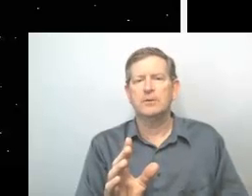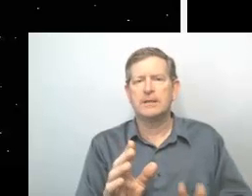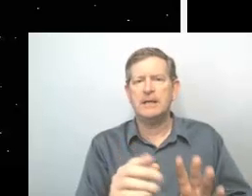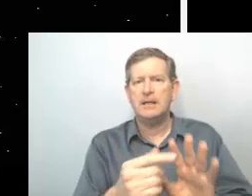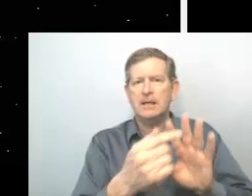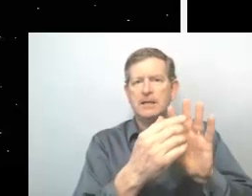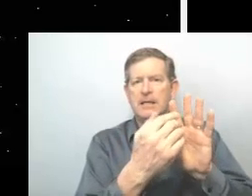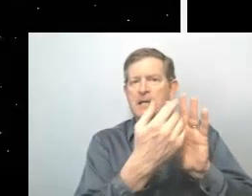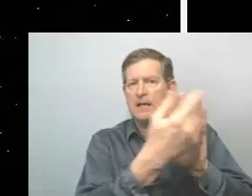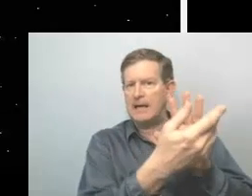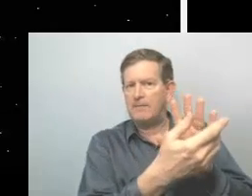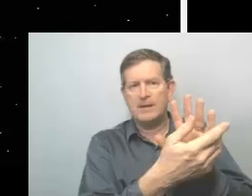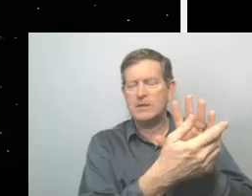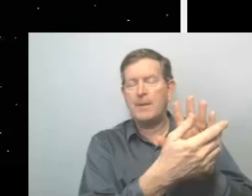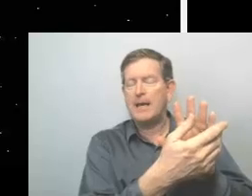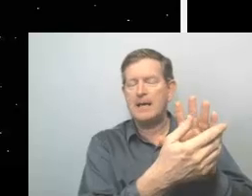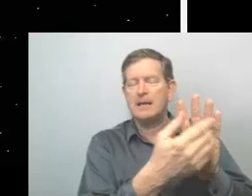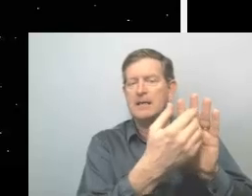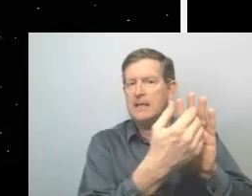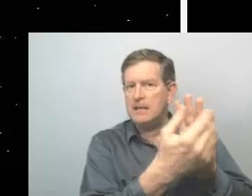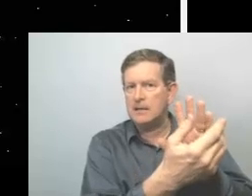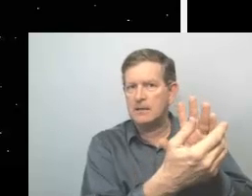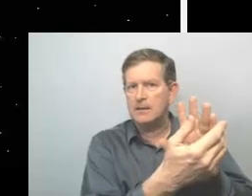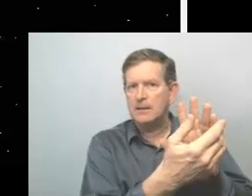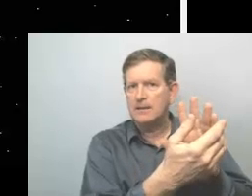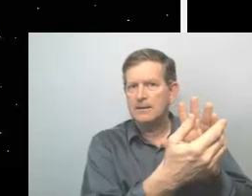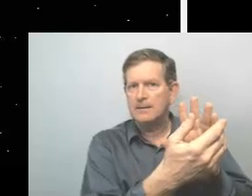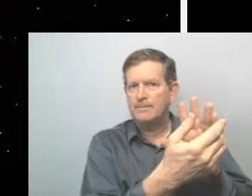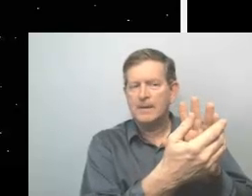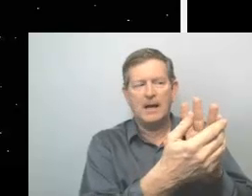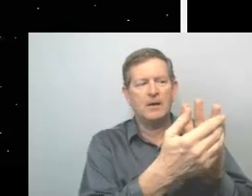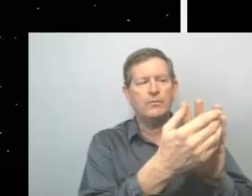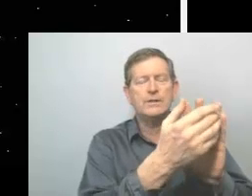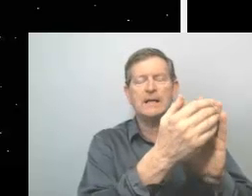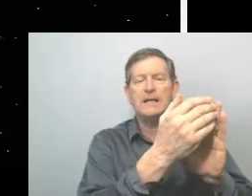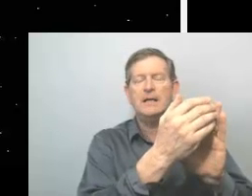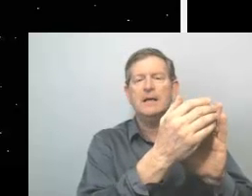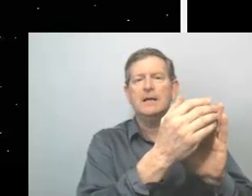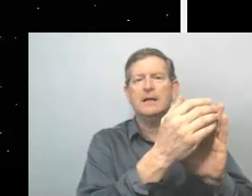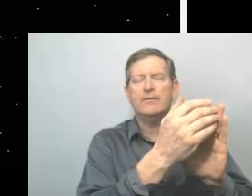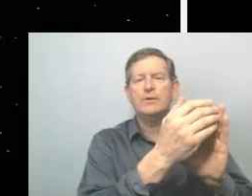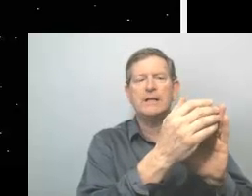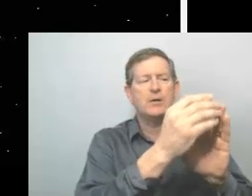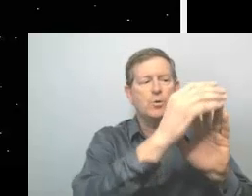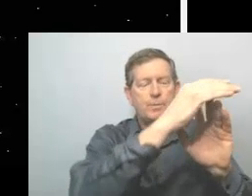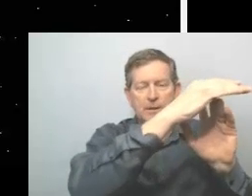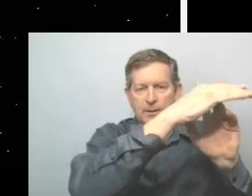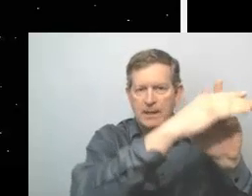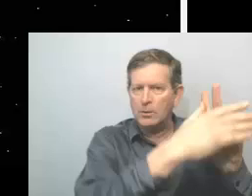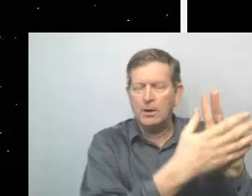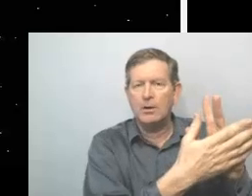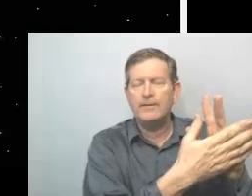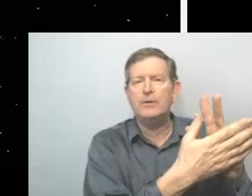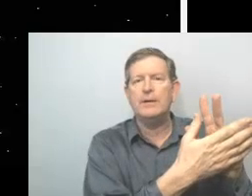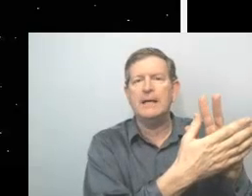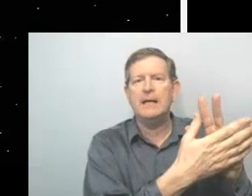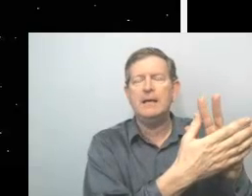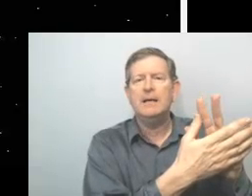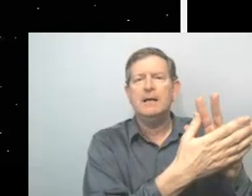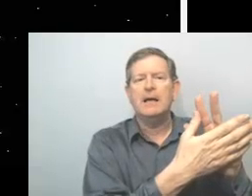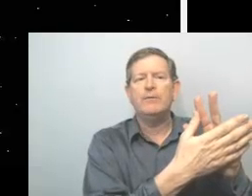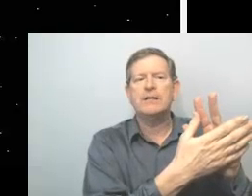sortir, ok? Ir à la fin, ce n'est pas et, ir. Alors vous allez couper le et, enlever